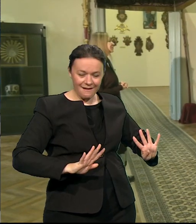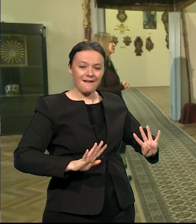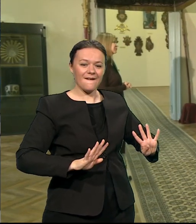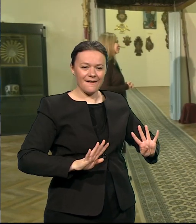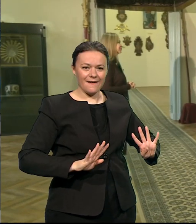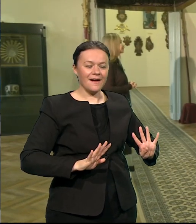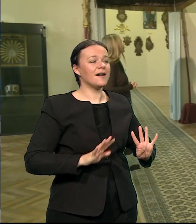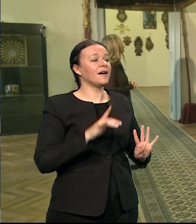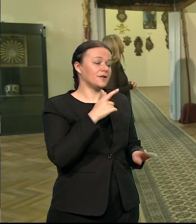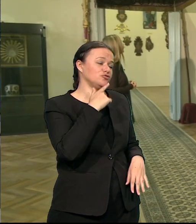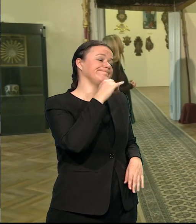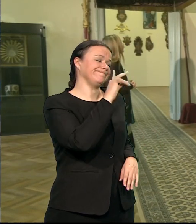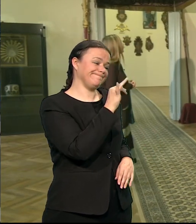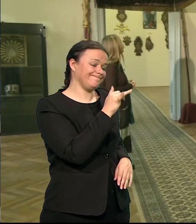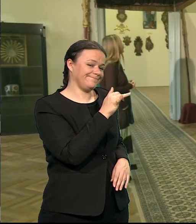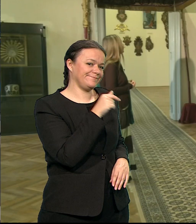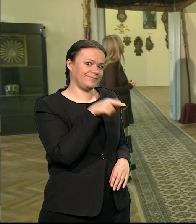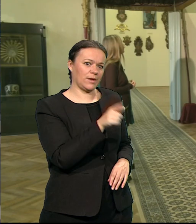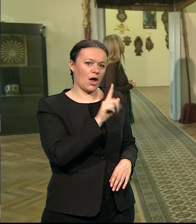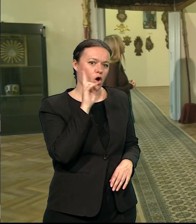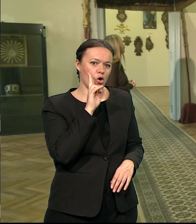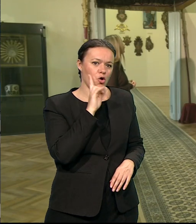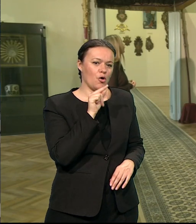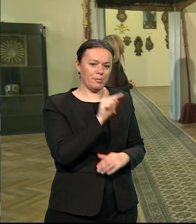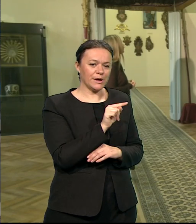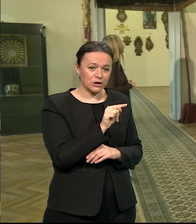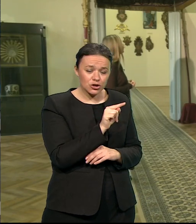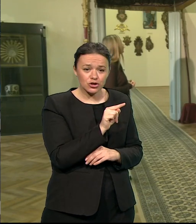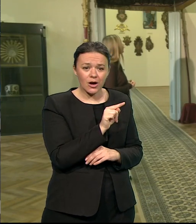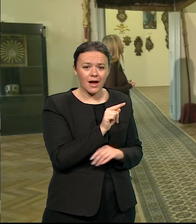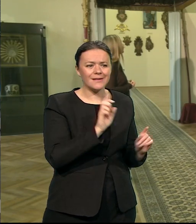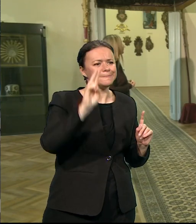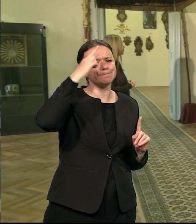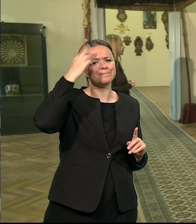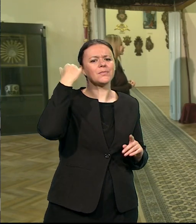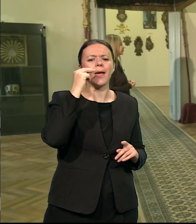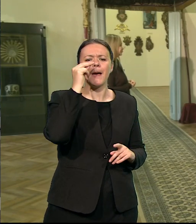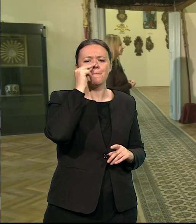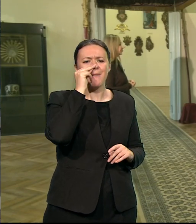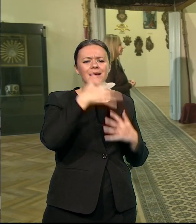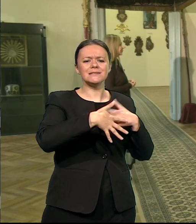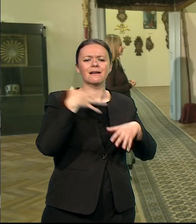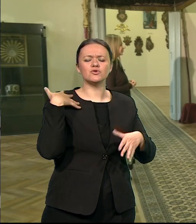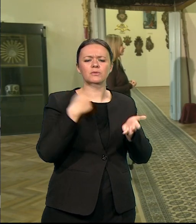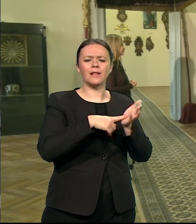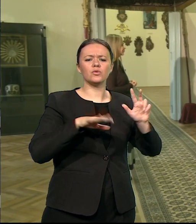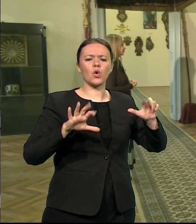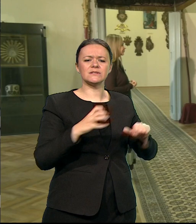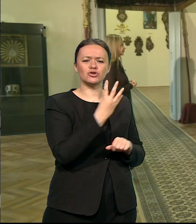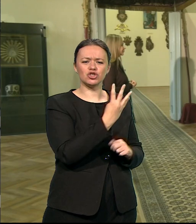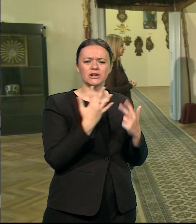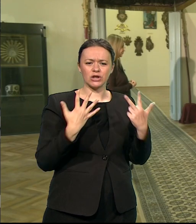to ne bilo jel kakvog, već jel baldahina pod kojim je na čuvenoj majskoj skupštini 1848.